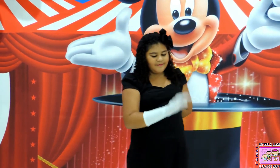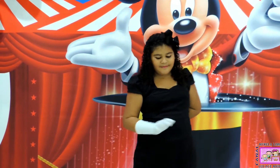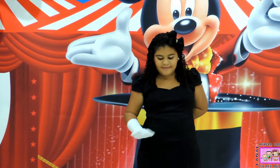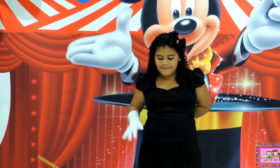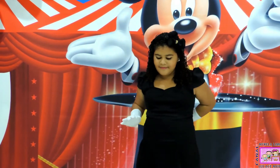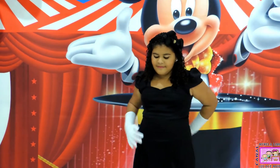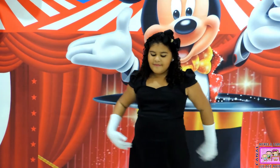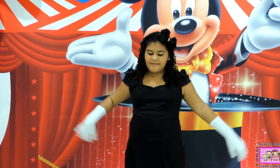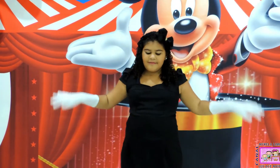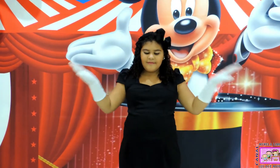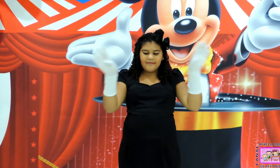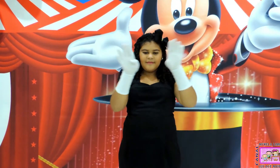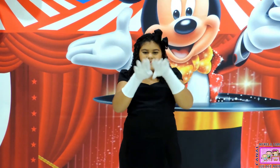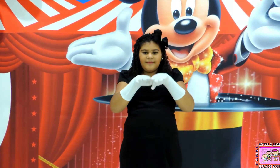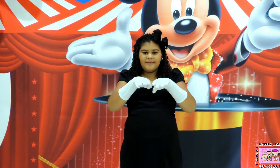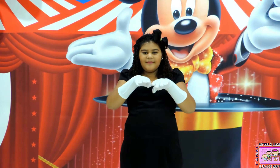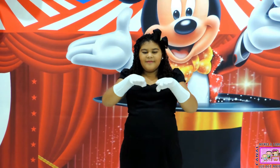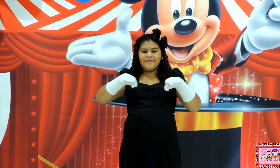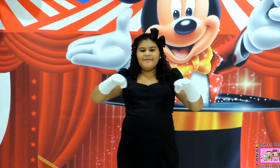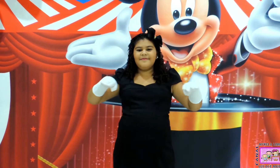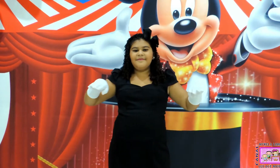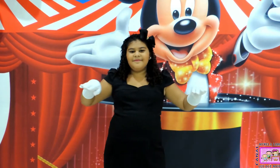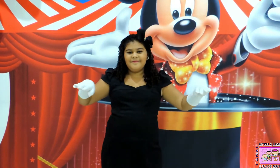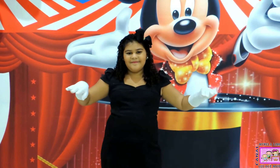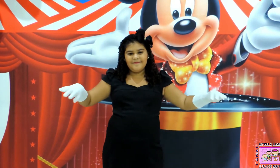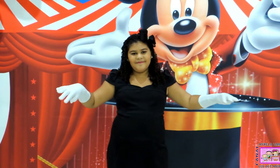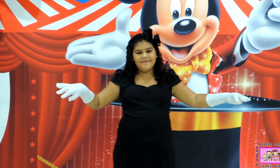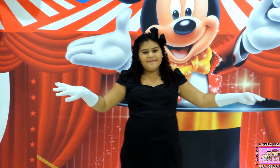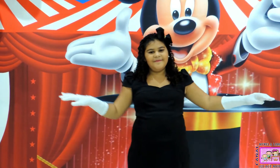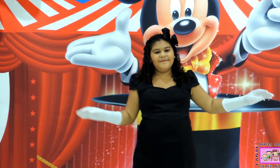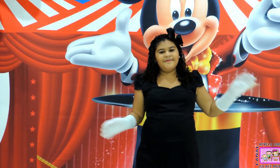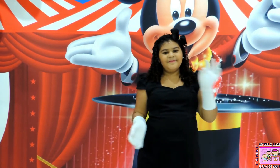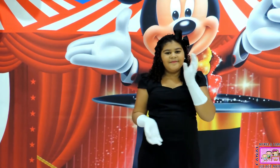As montanhas e os vales